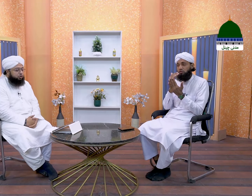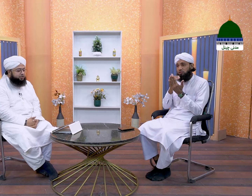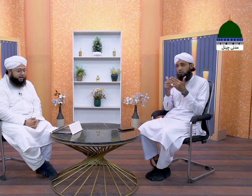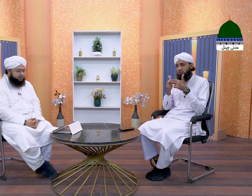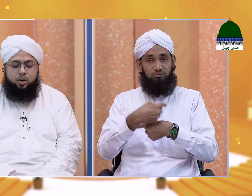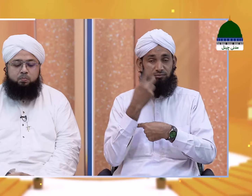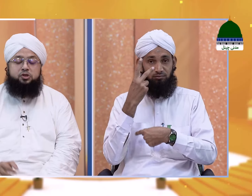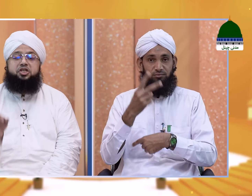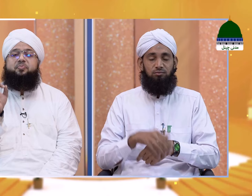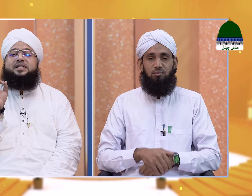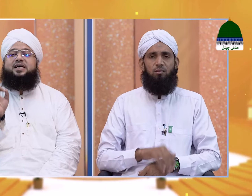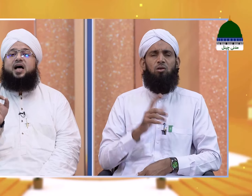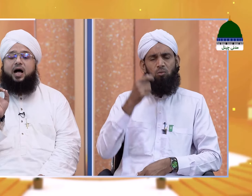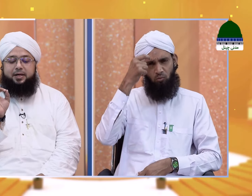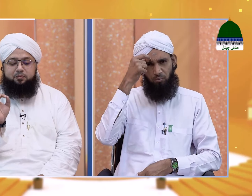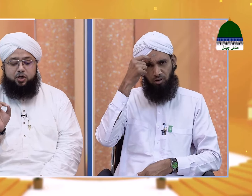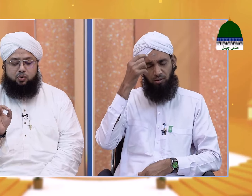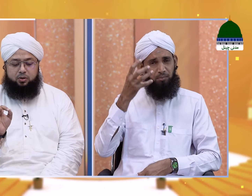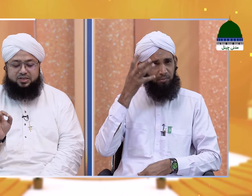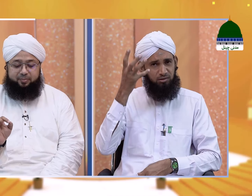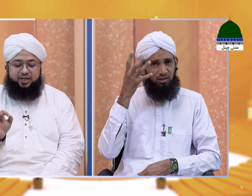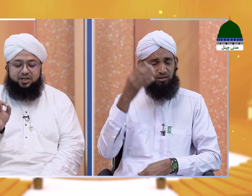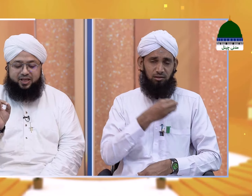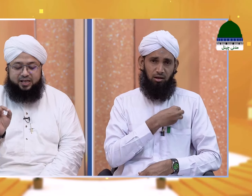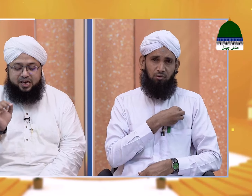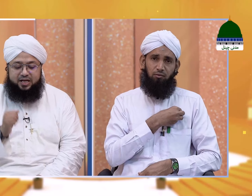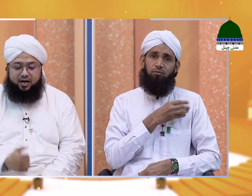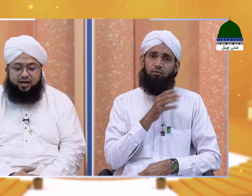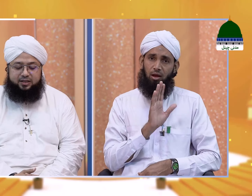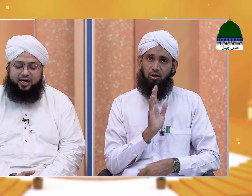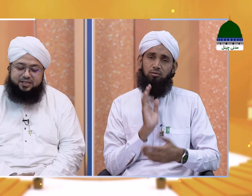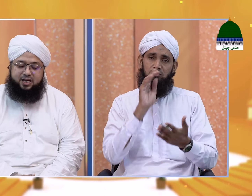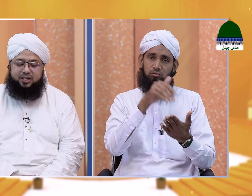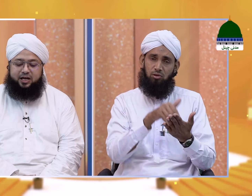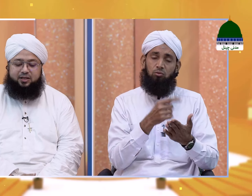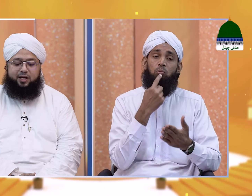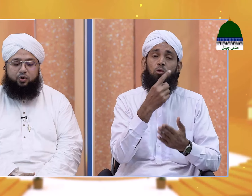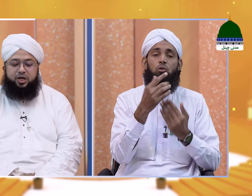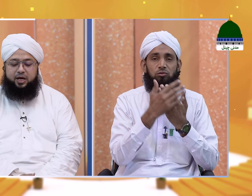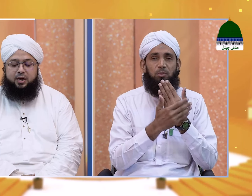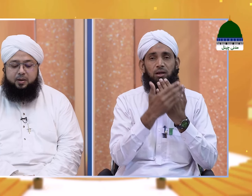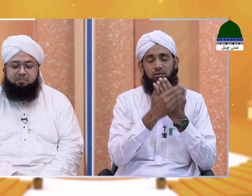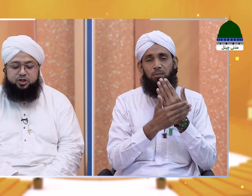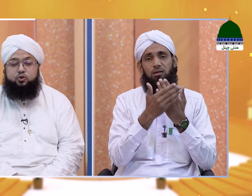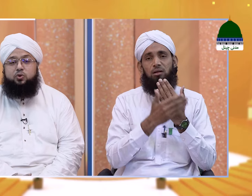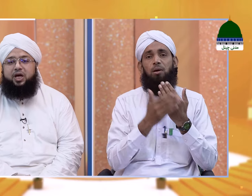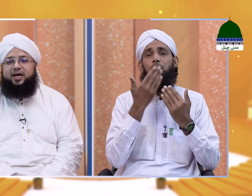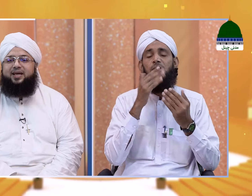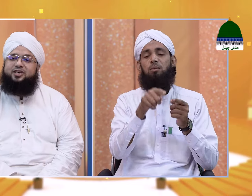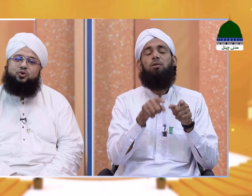کیا ہے۔ مصیبت زدہ آدمی کو صبر کی تلقین کرنا تعزیت کہلاتا ہے، اور یہ مسنون ہے، یعنی سنت